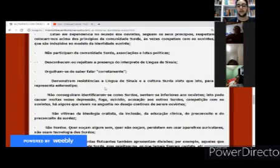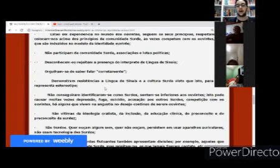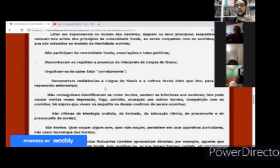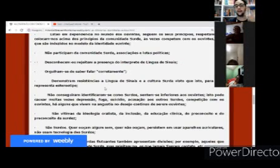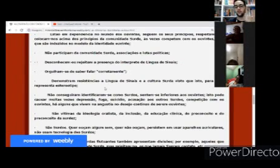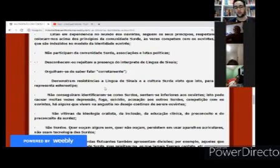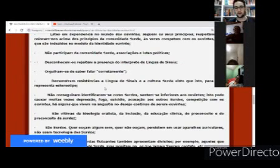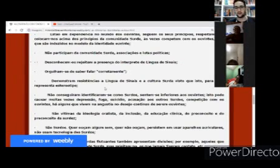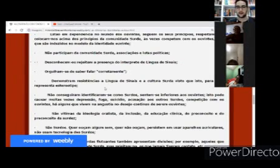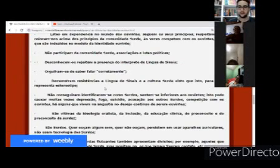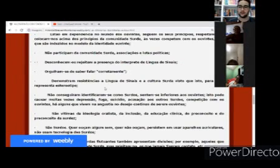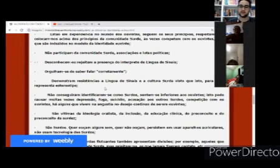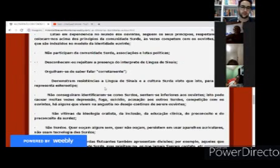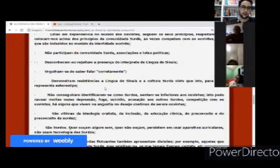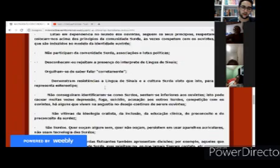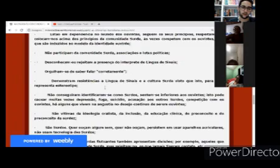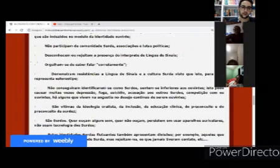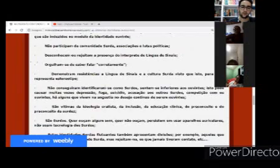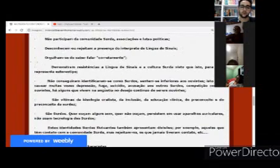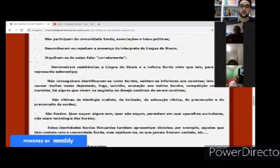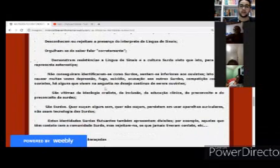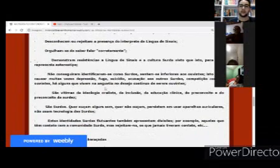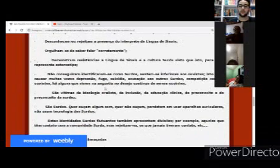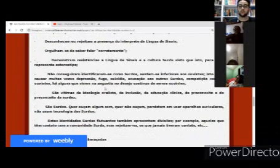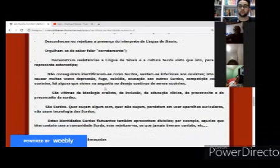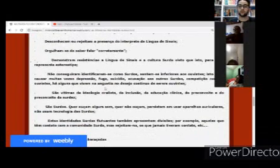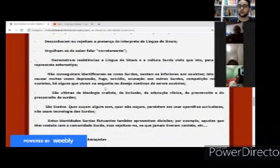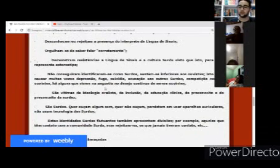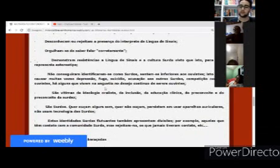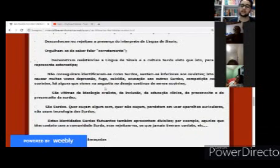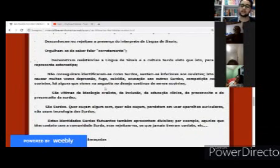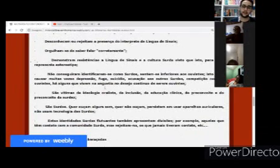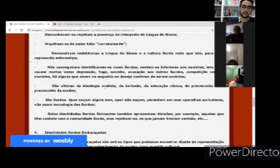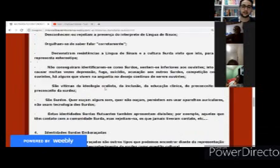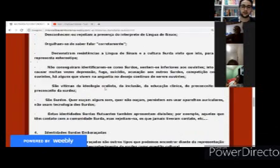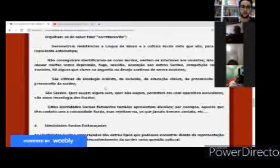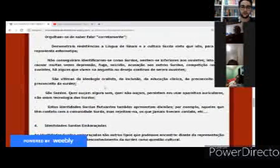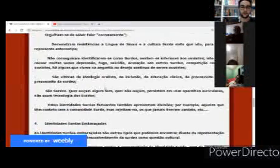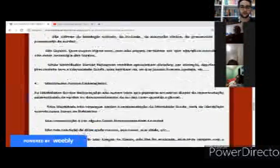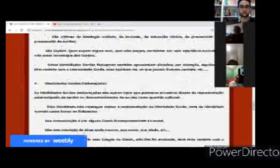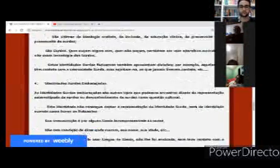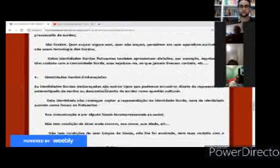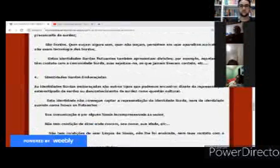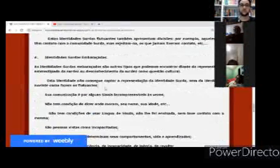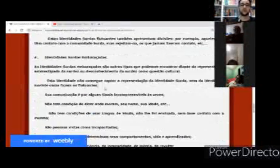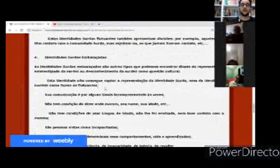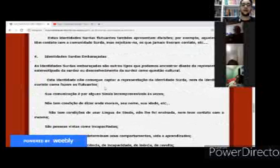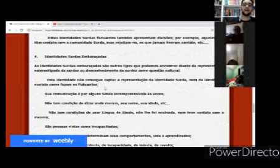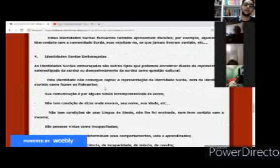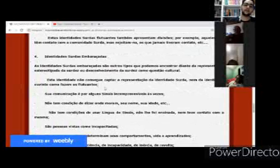a língua oralizada, mesmo que ele não escute. Então, é um surdo que não se aceita e quer ser ouvinte. A